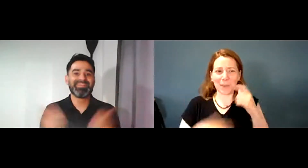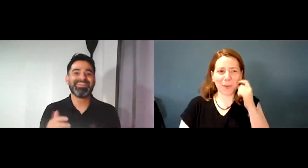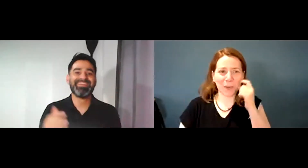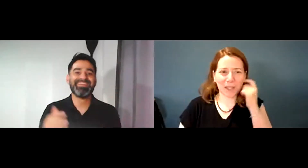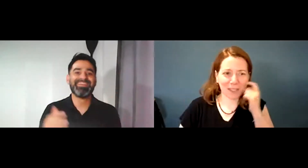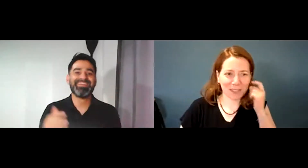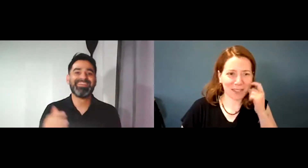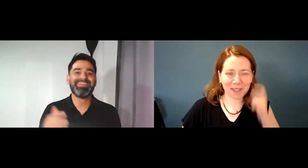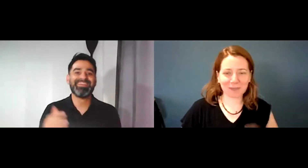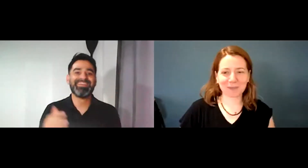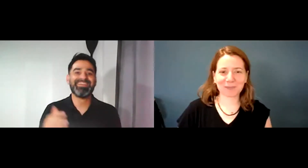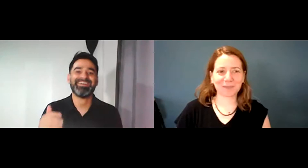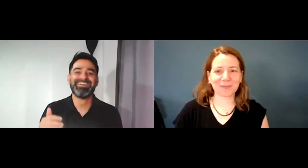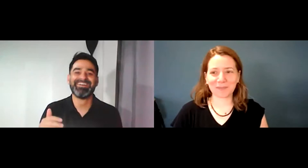Gaby se estuvo divirtiendo.